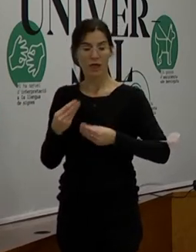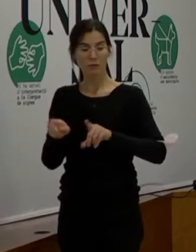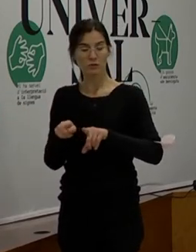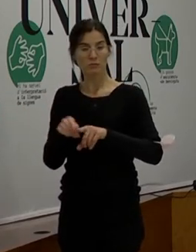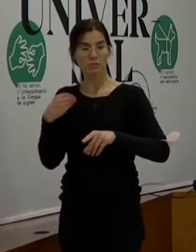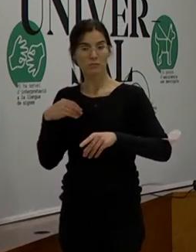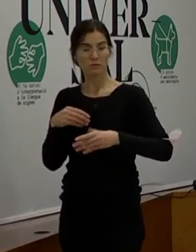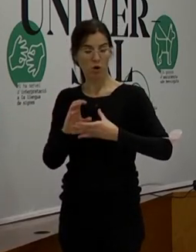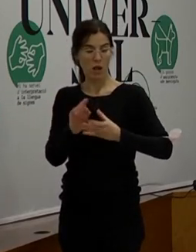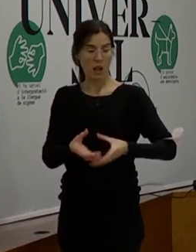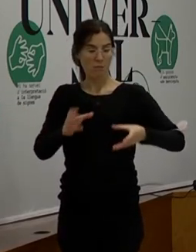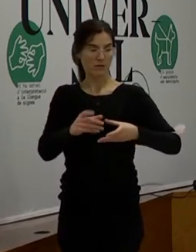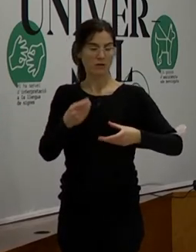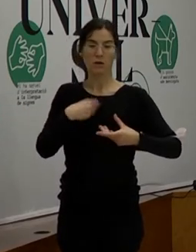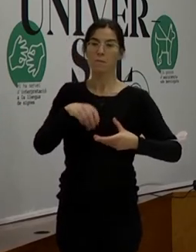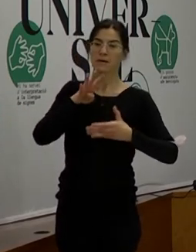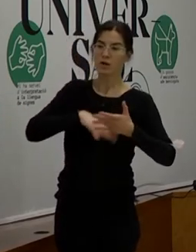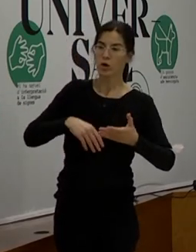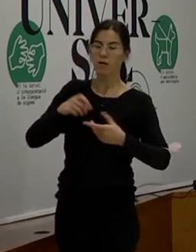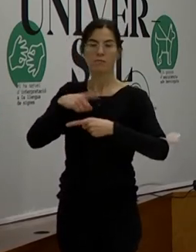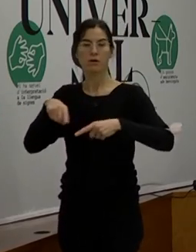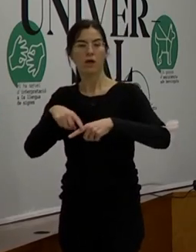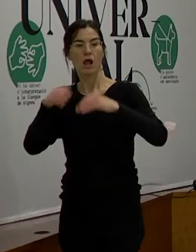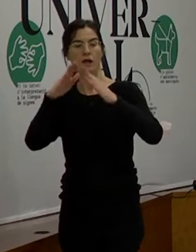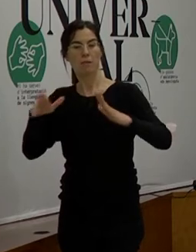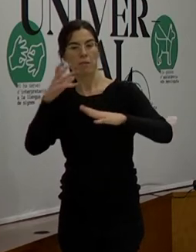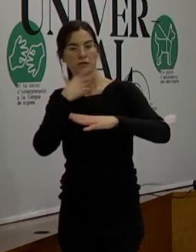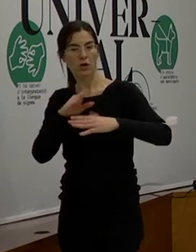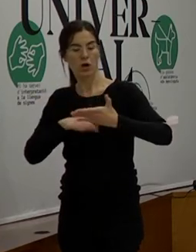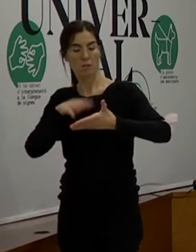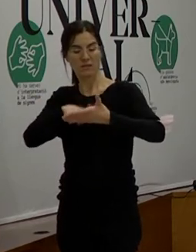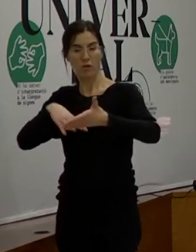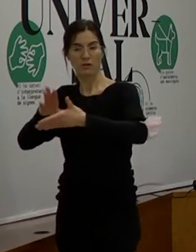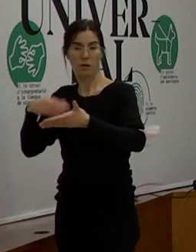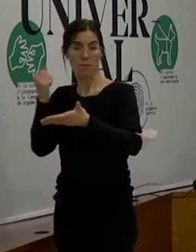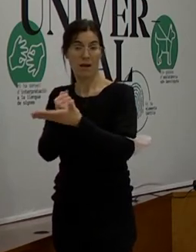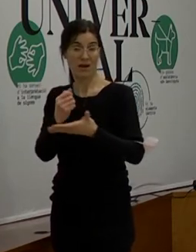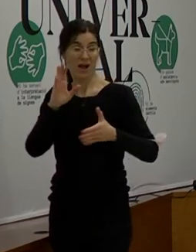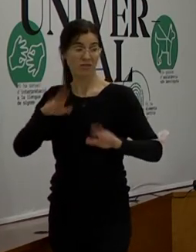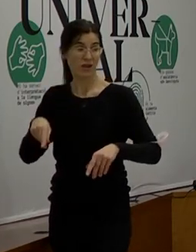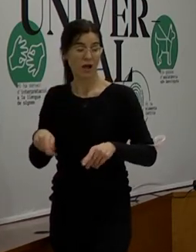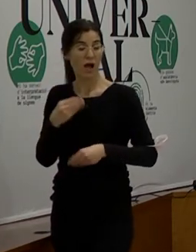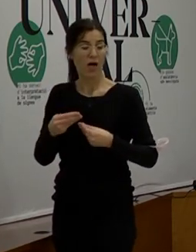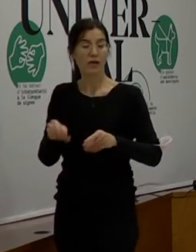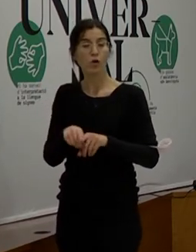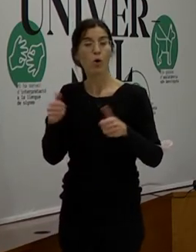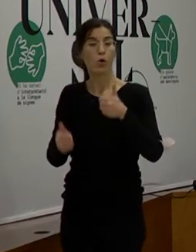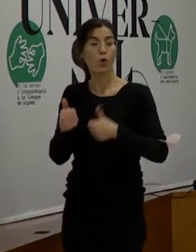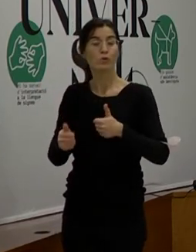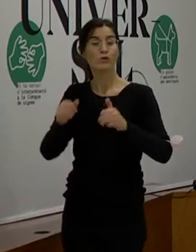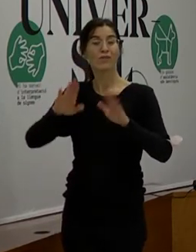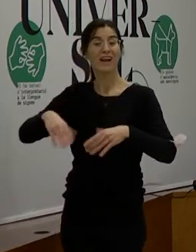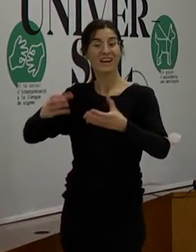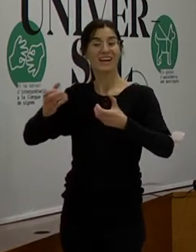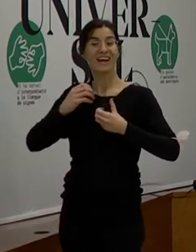paperera Barcelona, el Bar Barcelona, el Fanal Barcelona, la Carpa Barcelona, i van fer concursos que van guanyar els companys